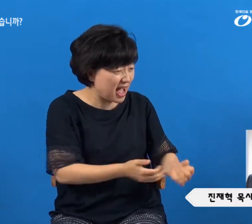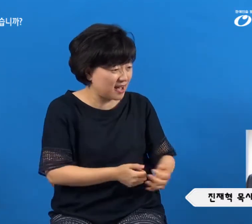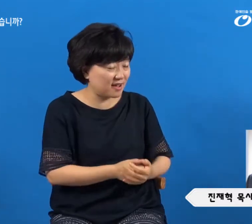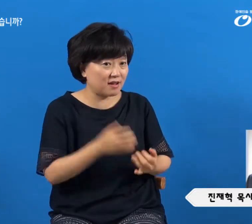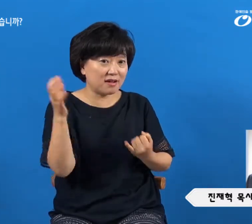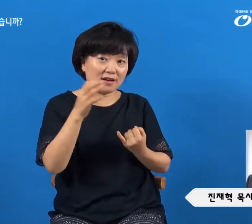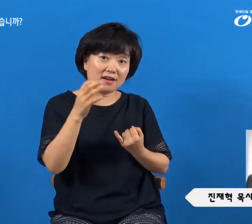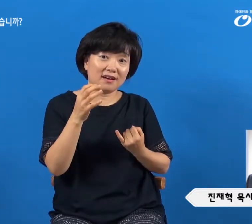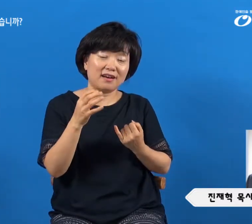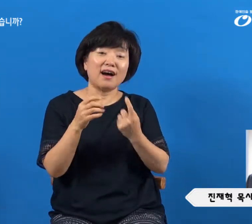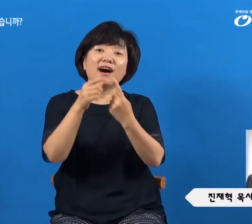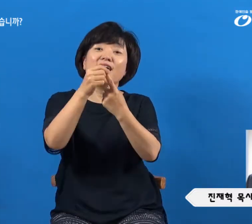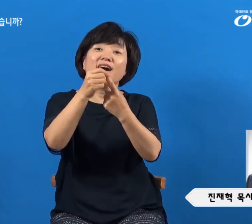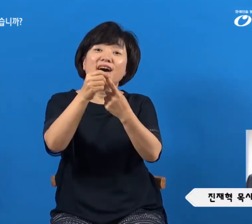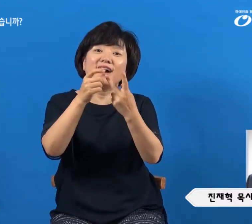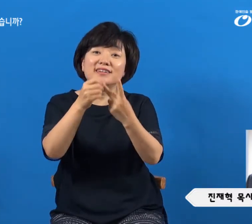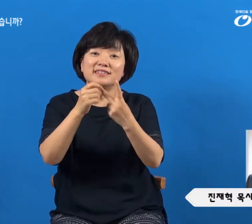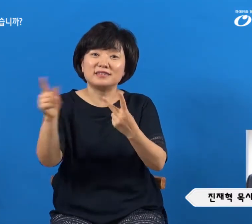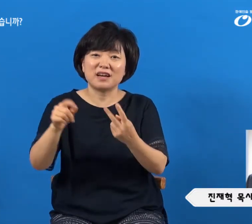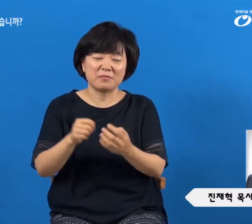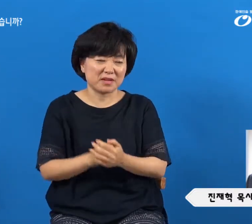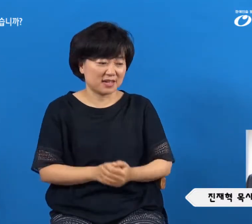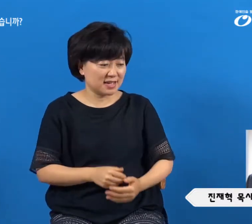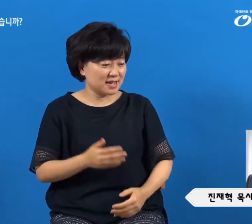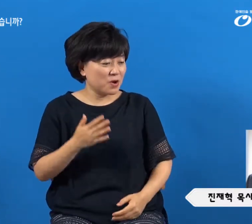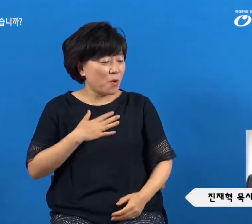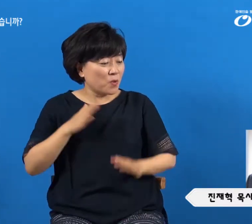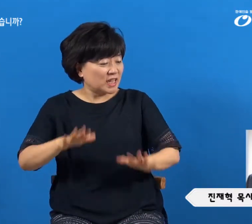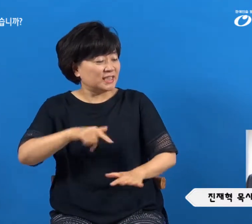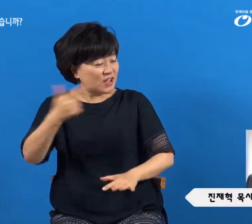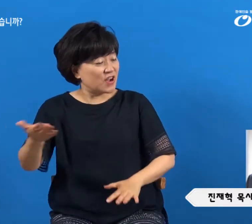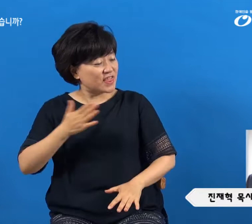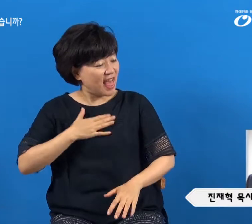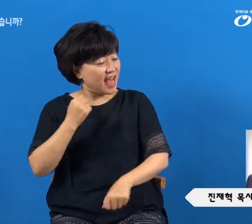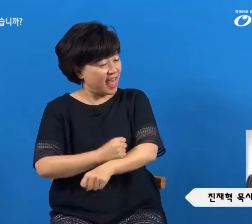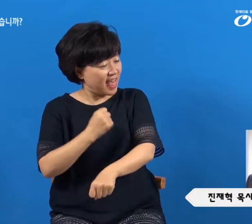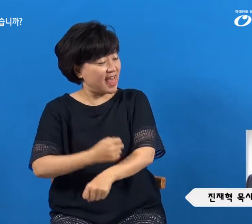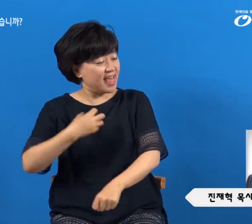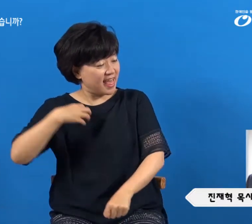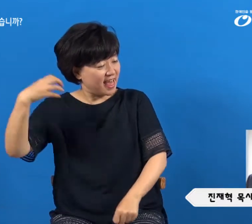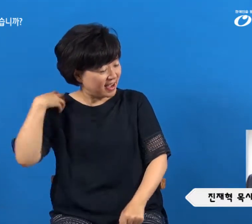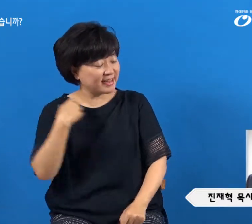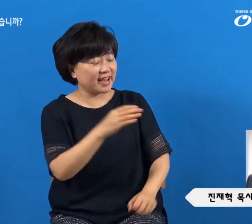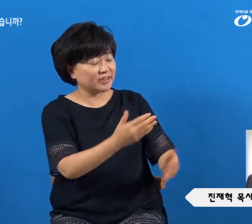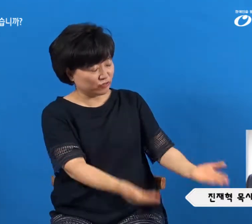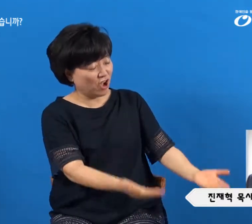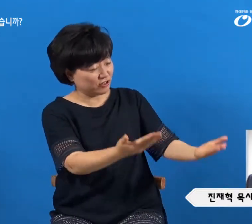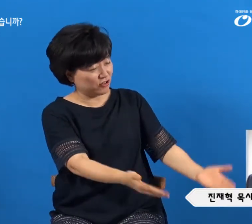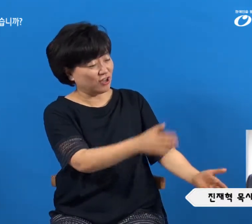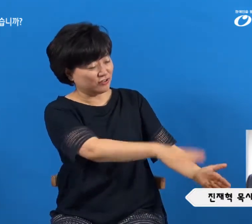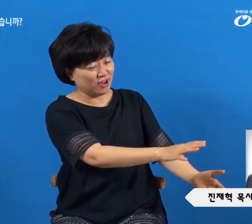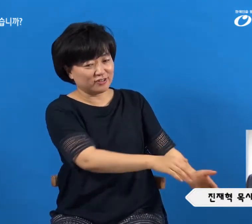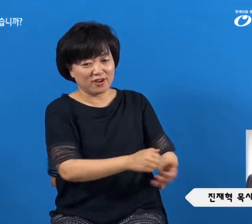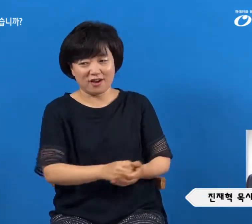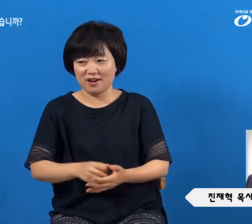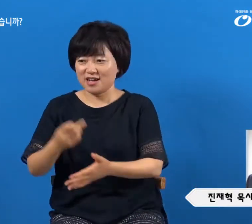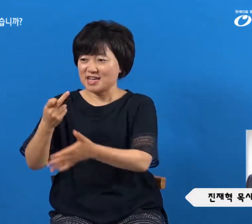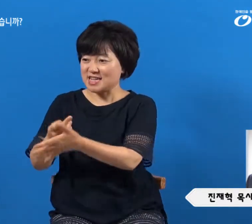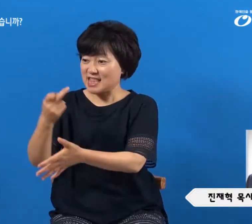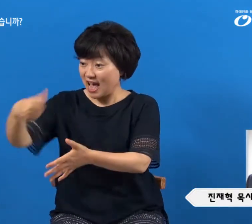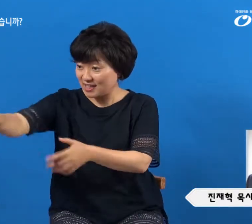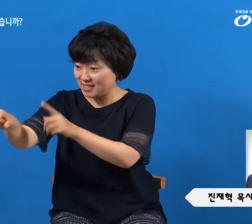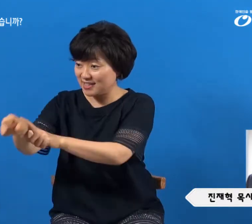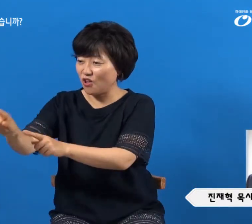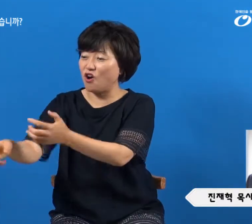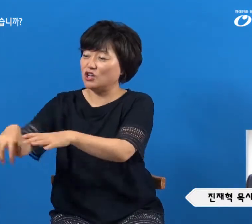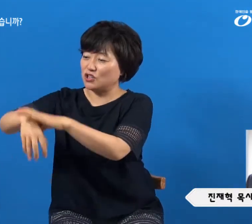설거지해라. 이러면 얼마나 좋겠습니까? 사랑의 여러분, 오늘 우리가 어떤 말을